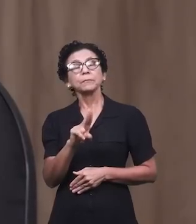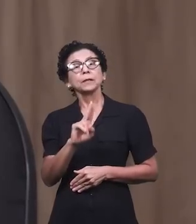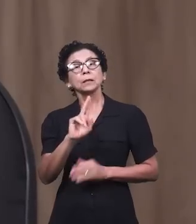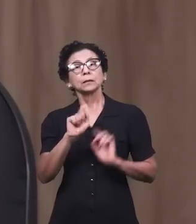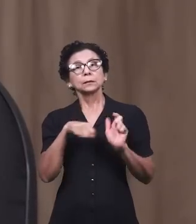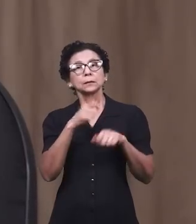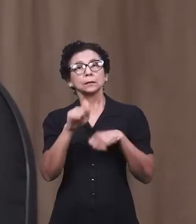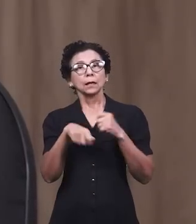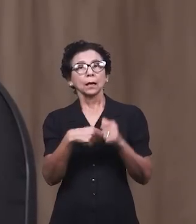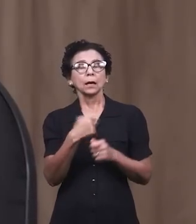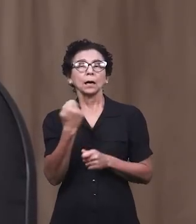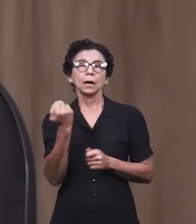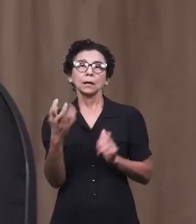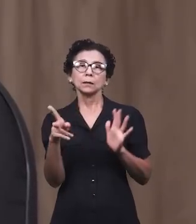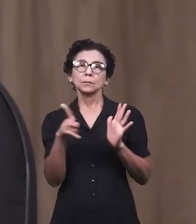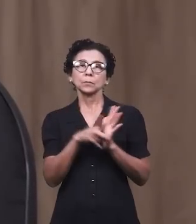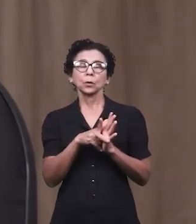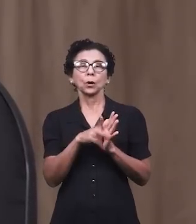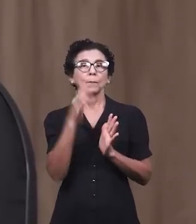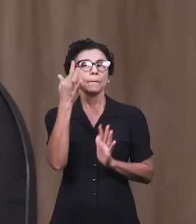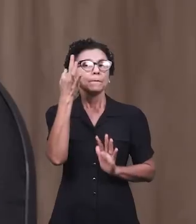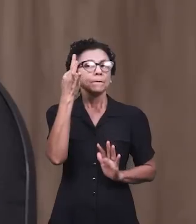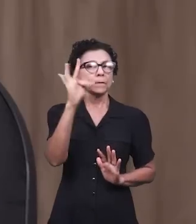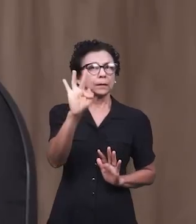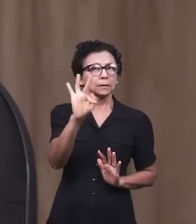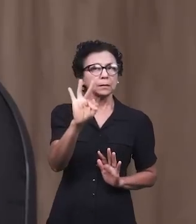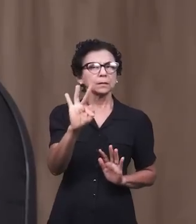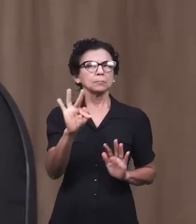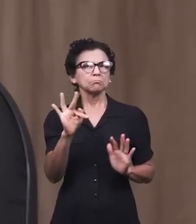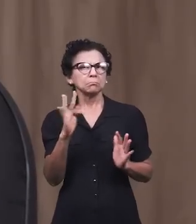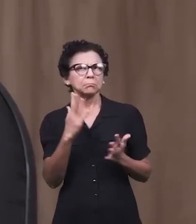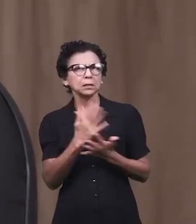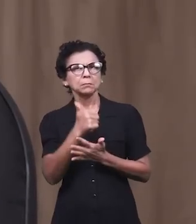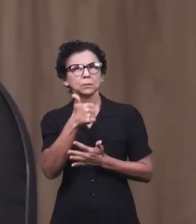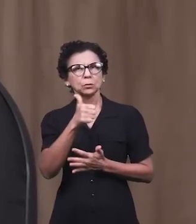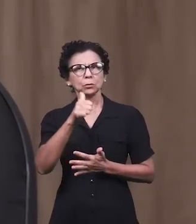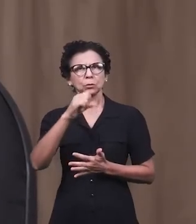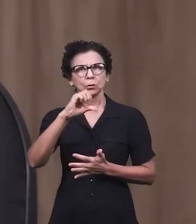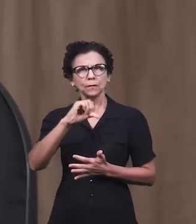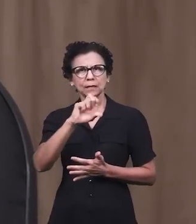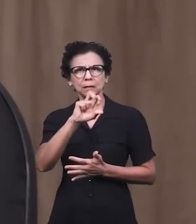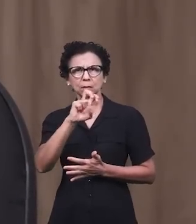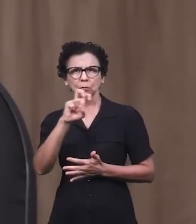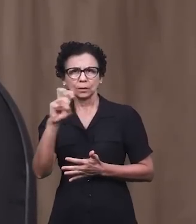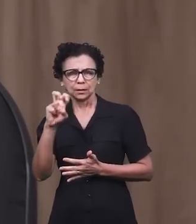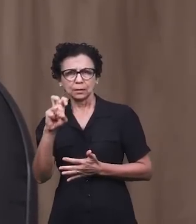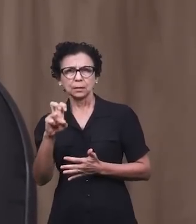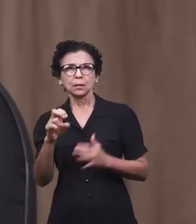1855, aí ele teve esse contato, né, ali com alguns surdos. E depois, em